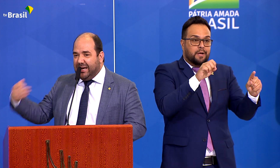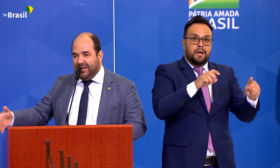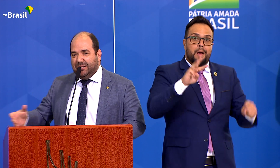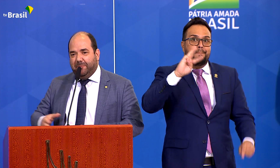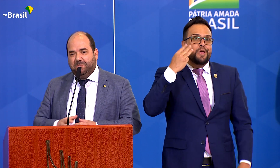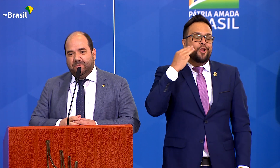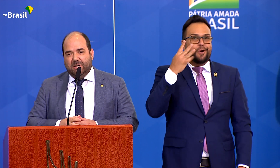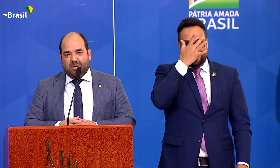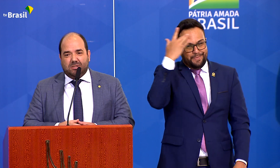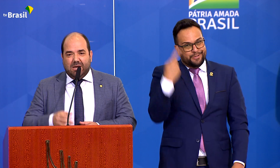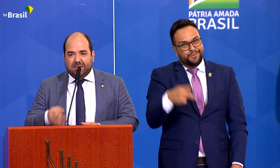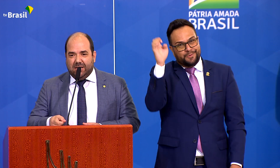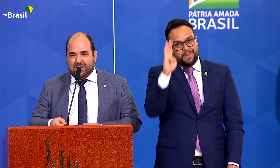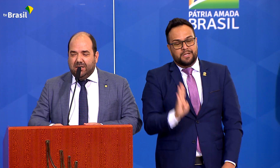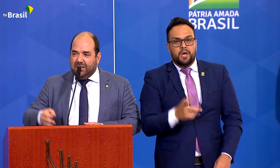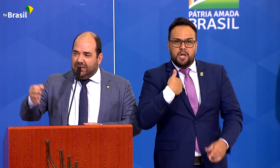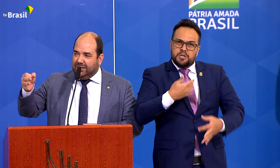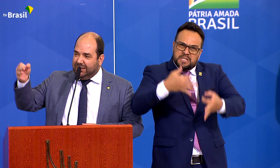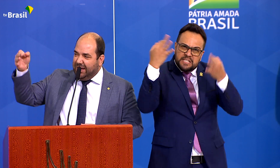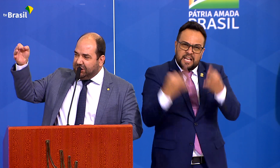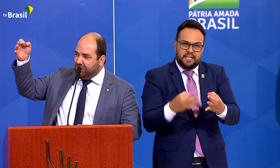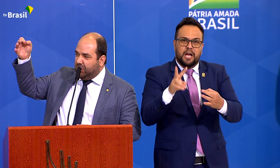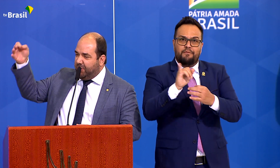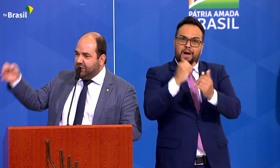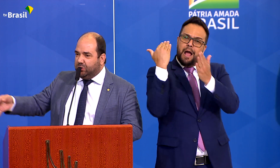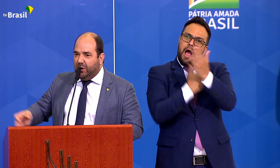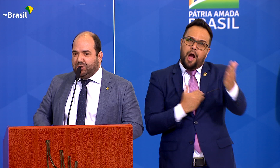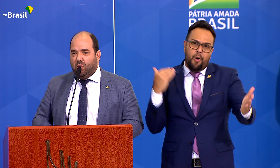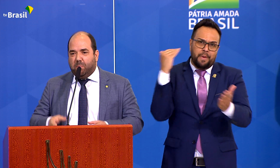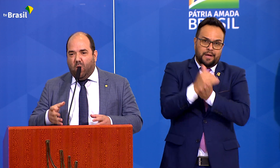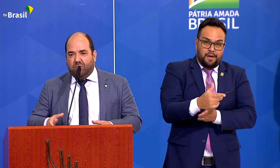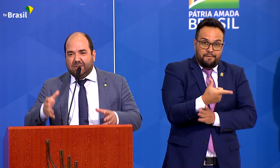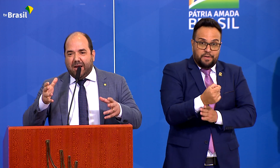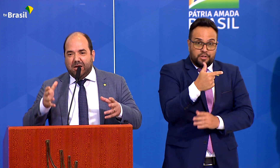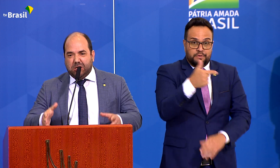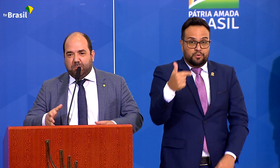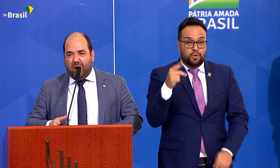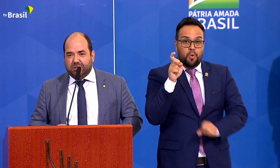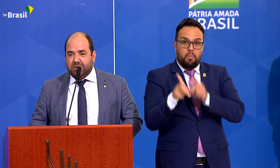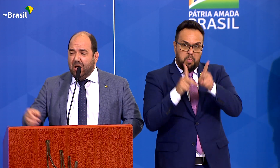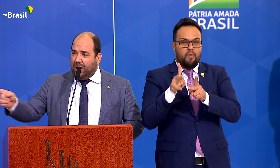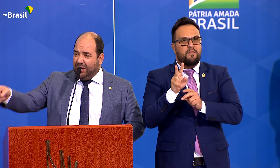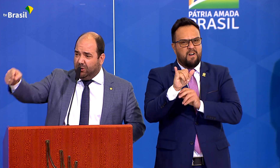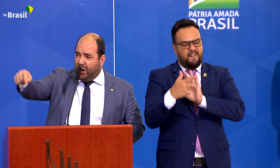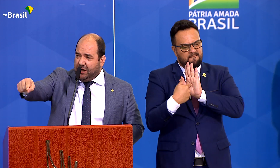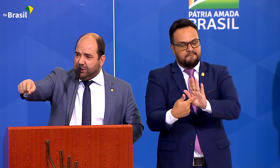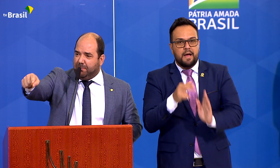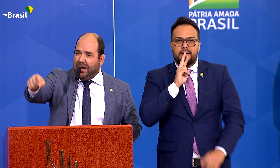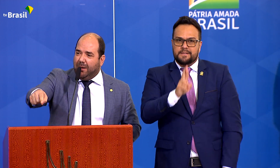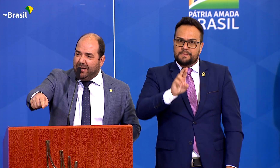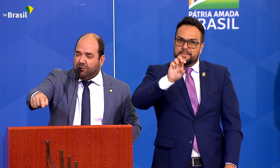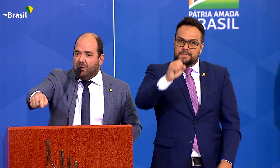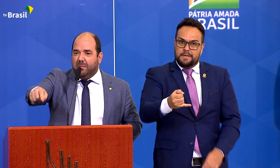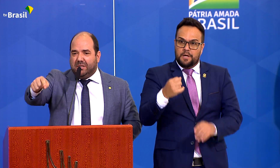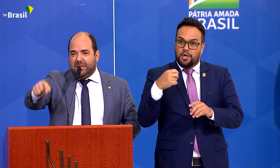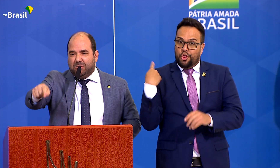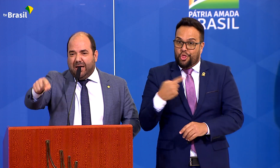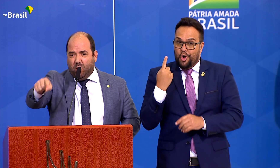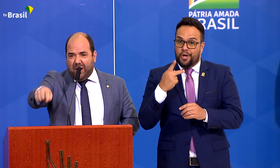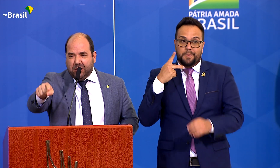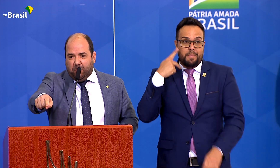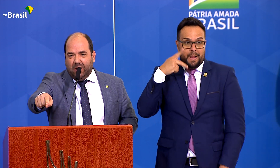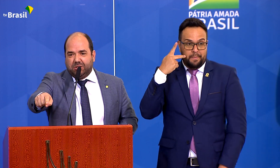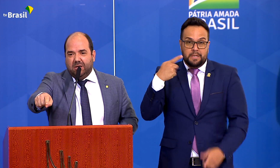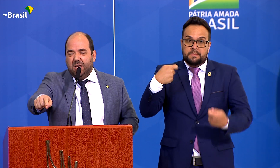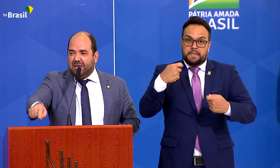será mais ainda eu tenho certeza que neste 2022 o povo dará as respostas agora nós Parlamento